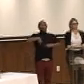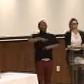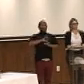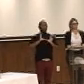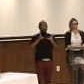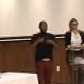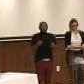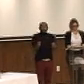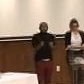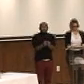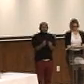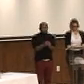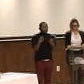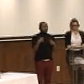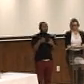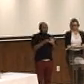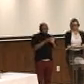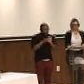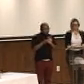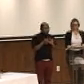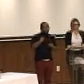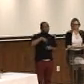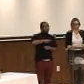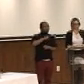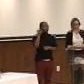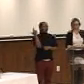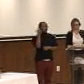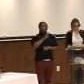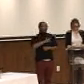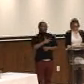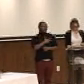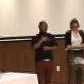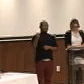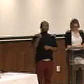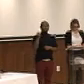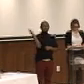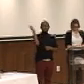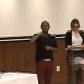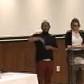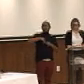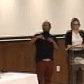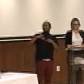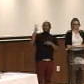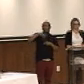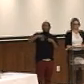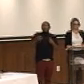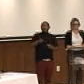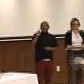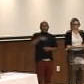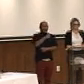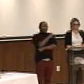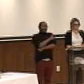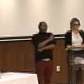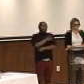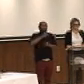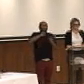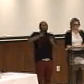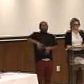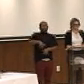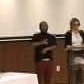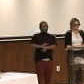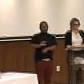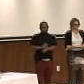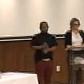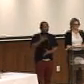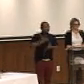juntos, todos unidos, para que a gente possa vencer esse mal tão grande que é a evasão e que atrapalha o desenvolvimento da nossa sociedade, e